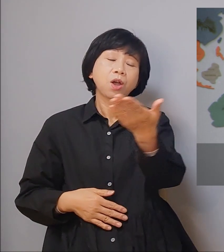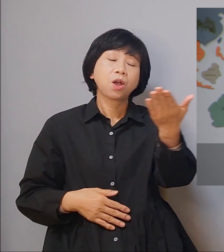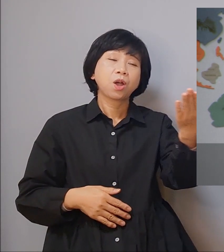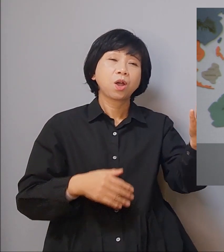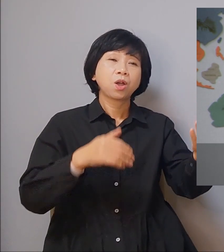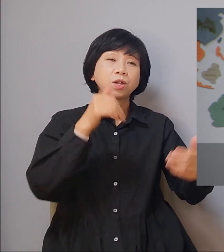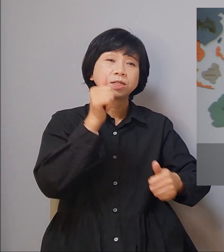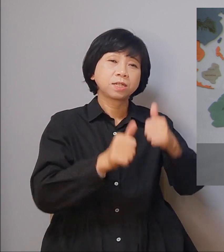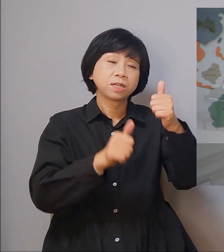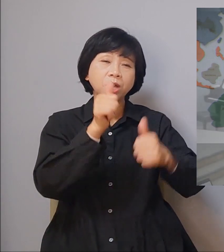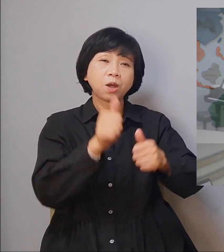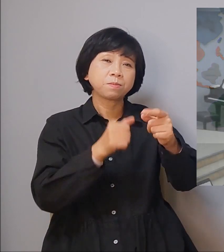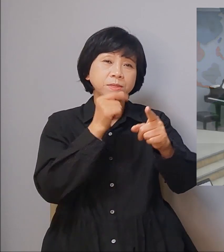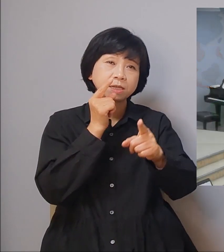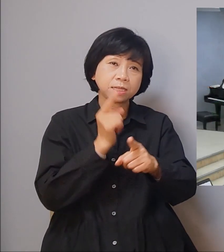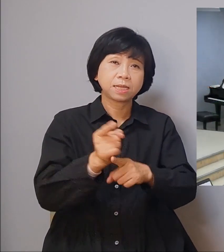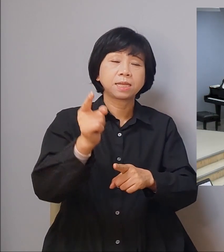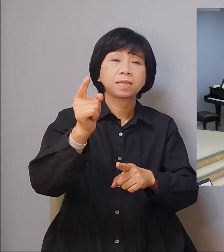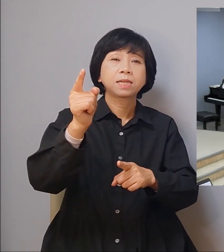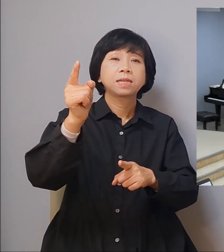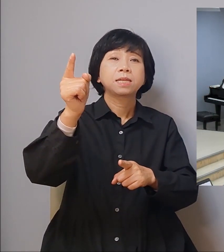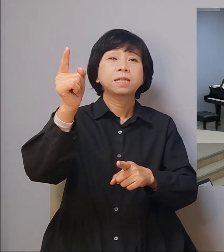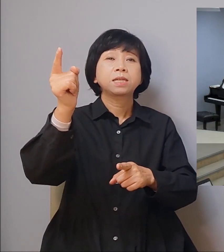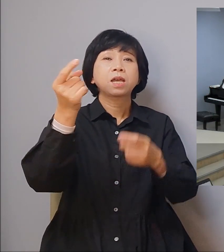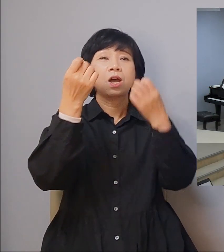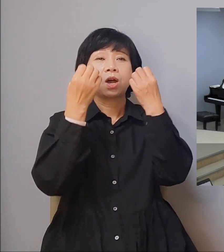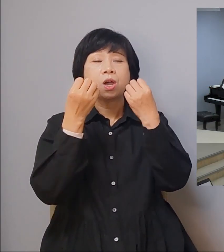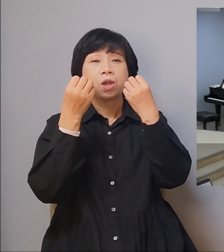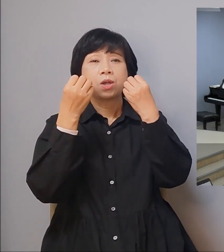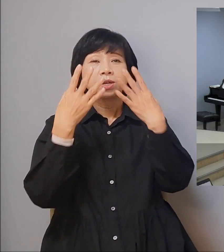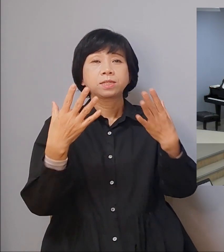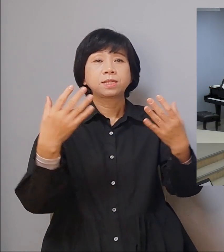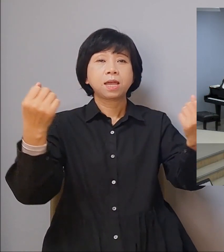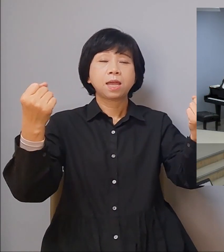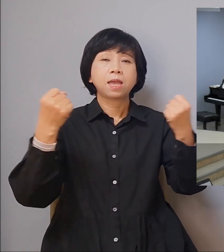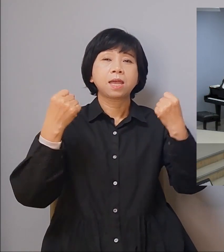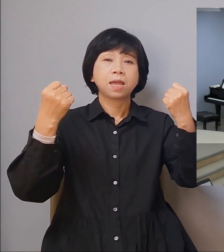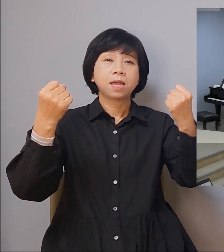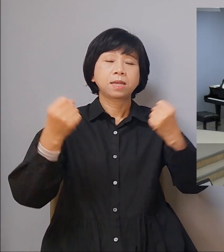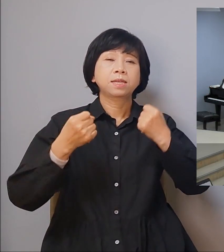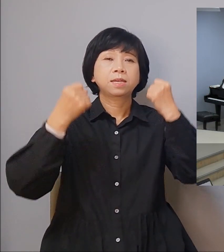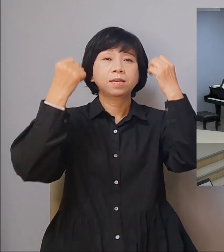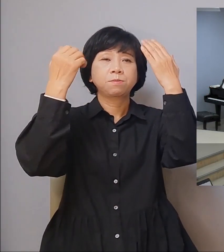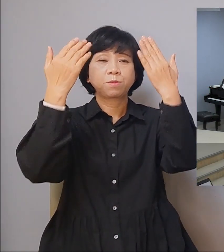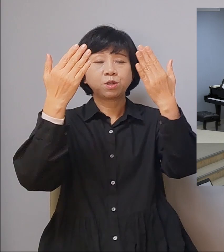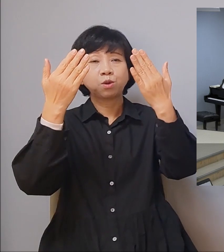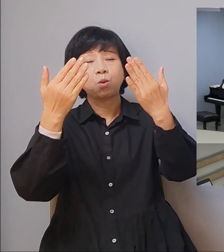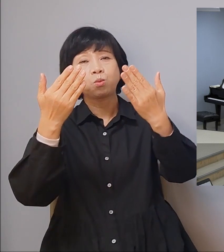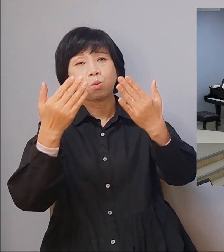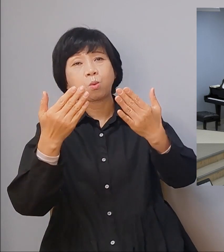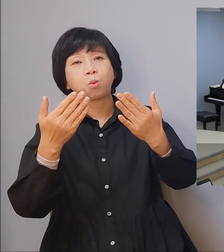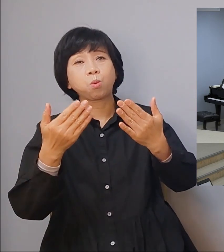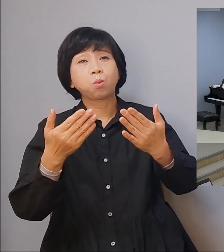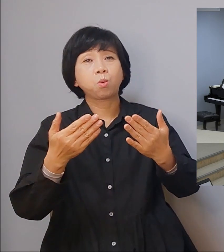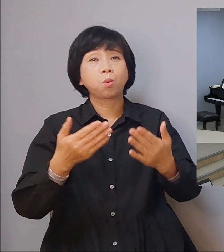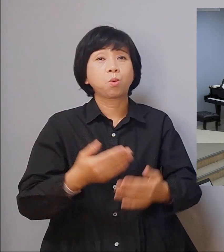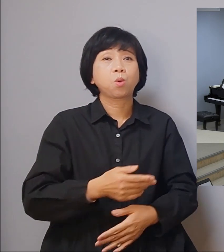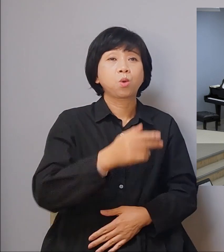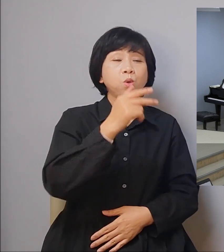너 시험을 이겨 새 힘을 얻고